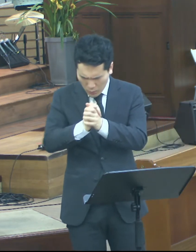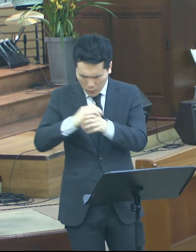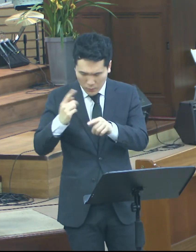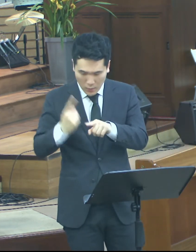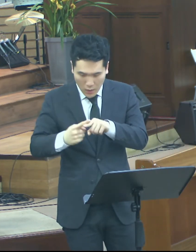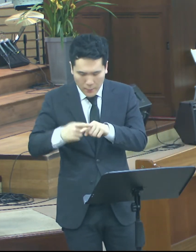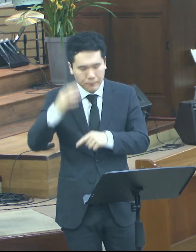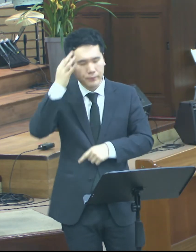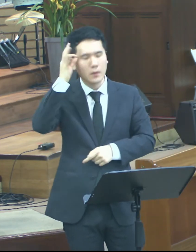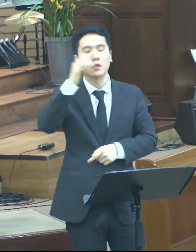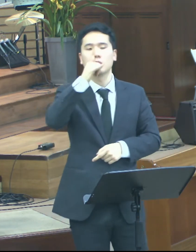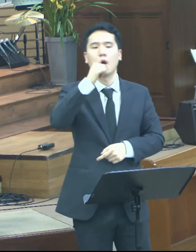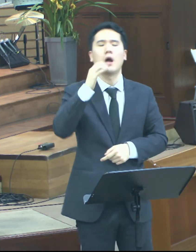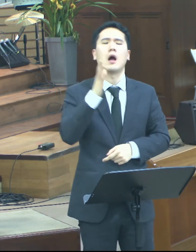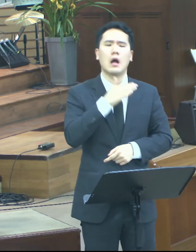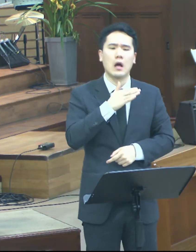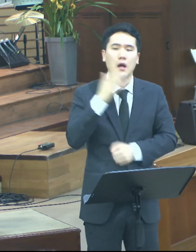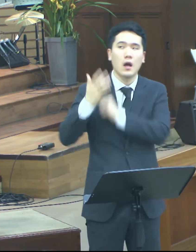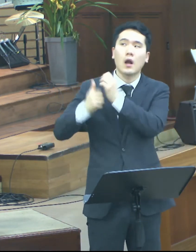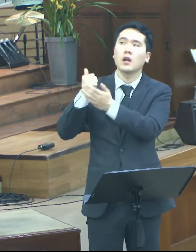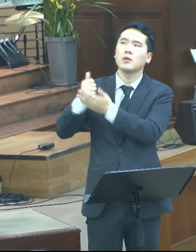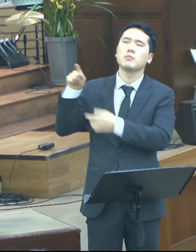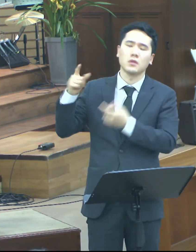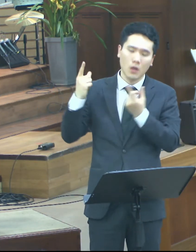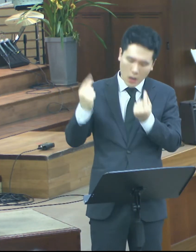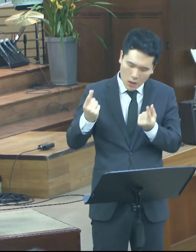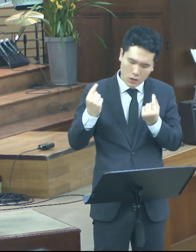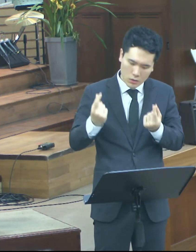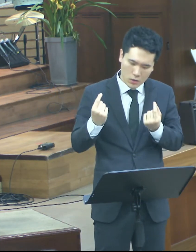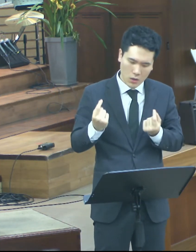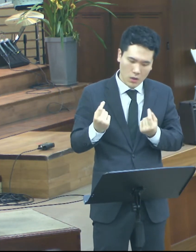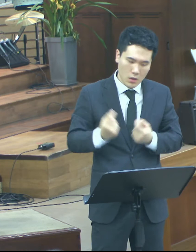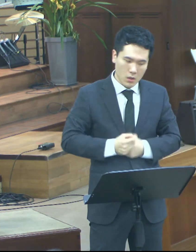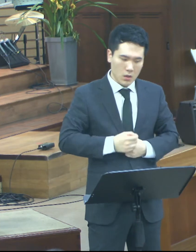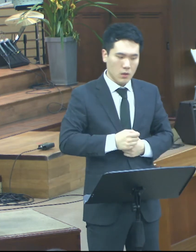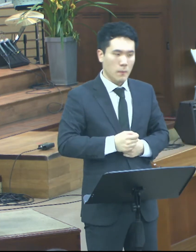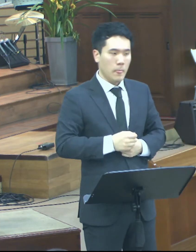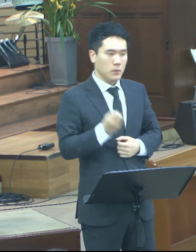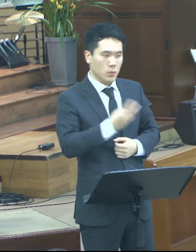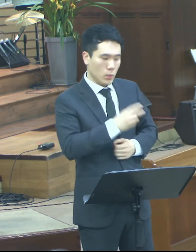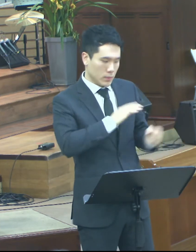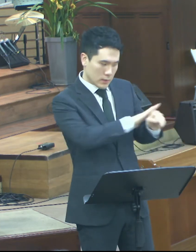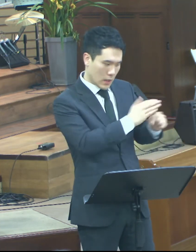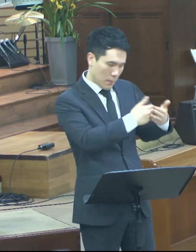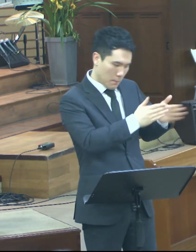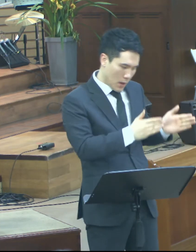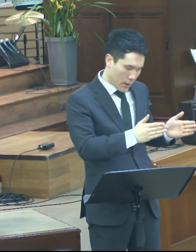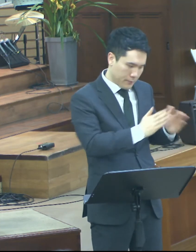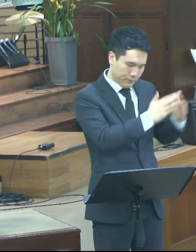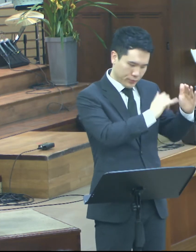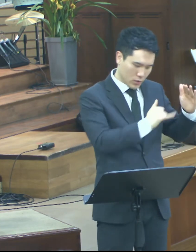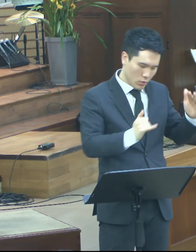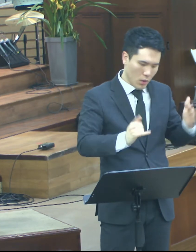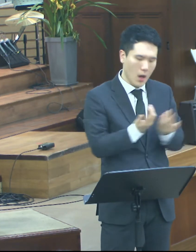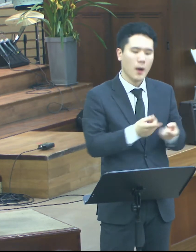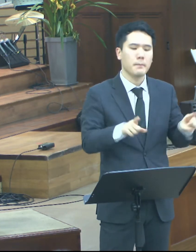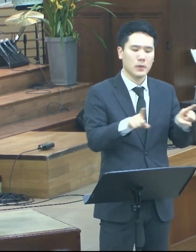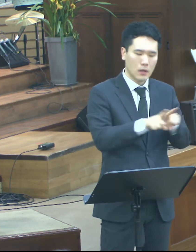놀랍고요, 순종하면서 또 알아가요. 순종하면서 또 사람과 식구들과 함께 움직이면서 알아가요.